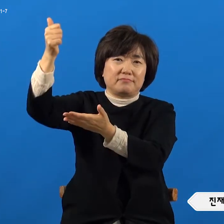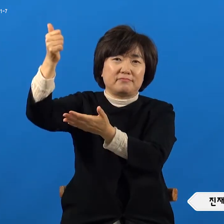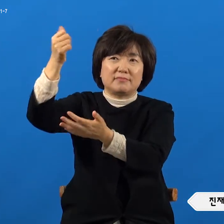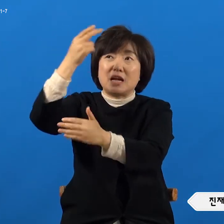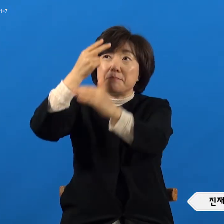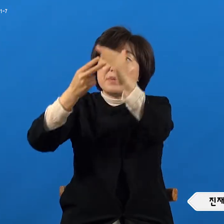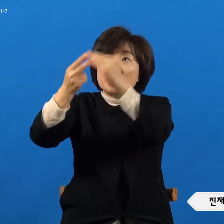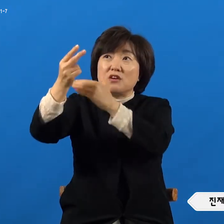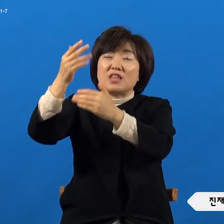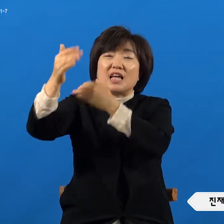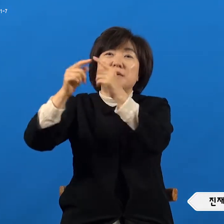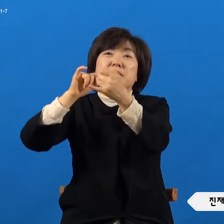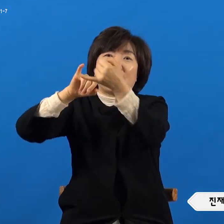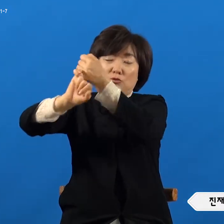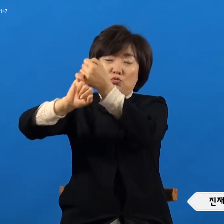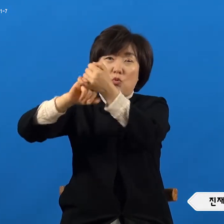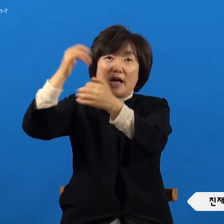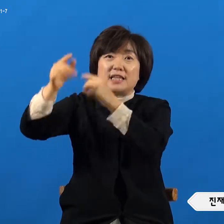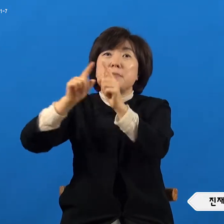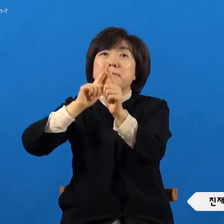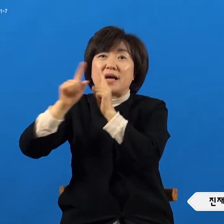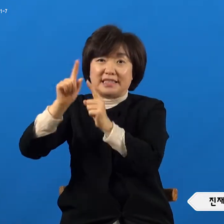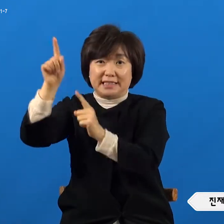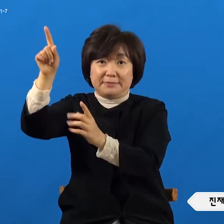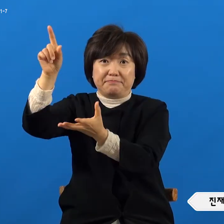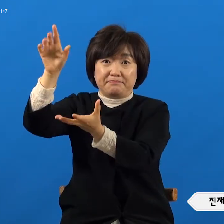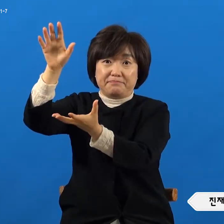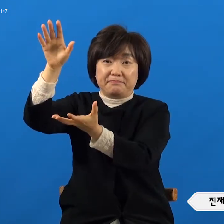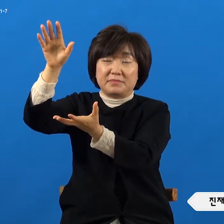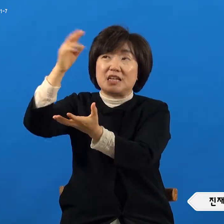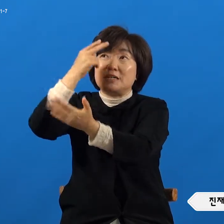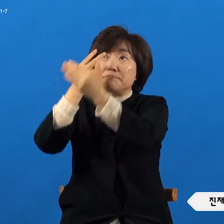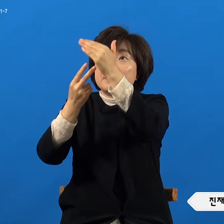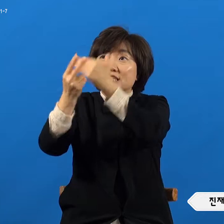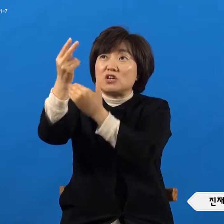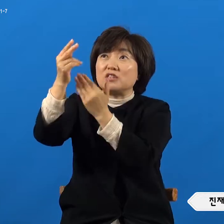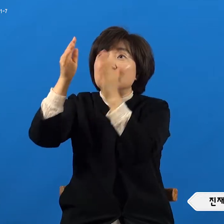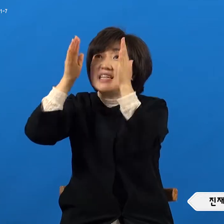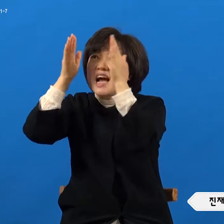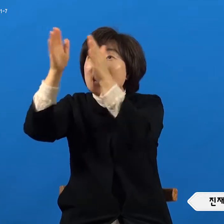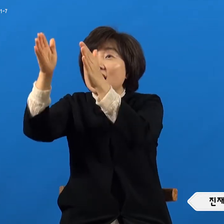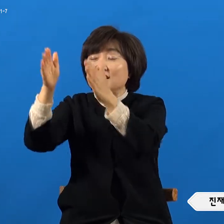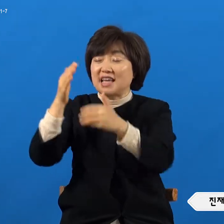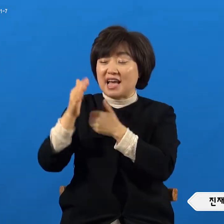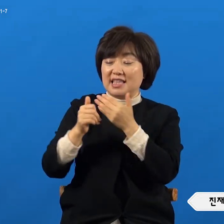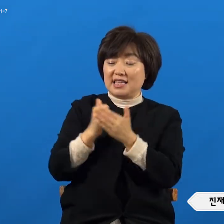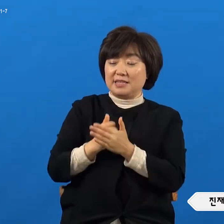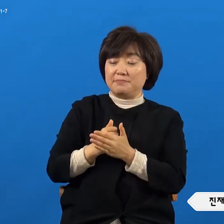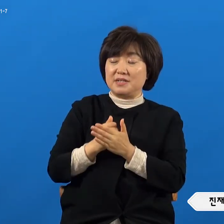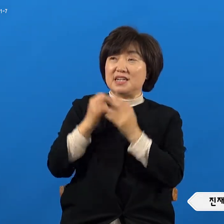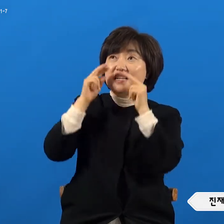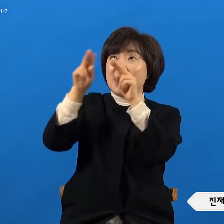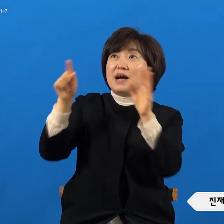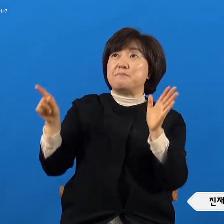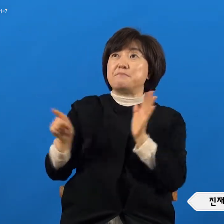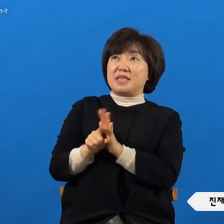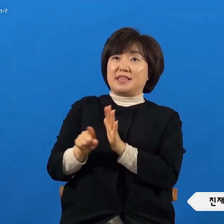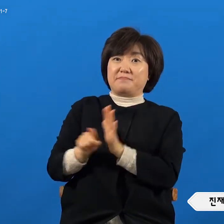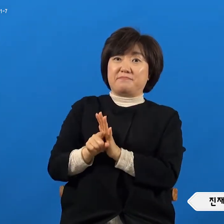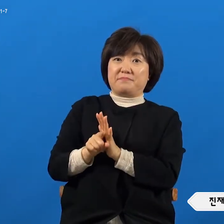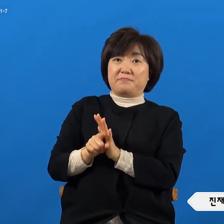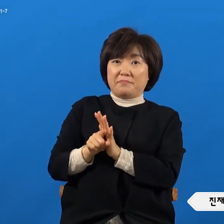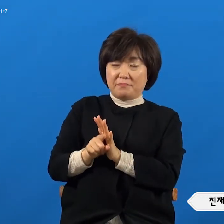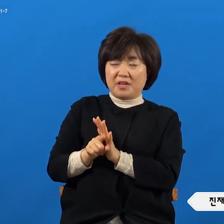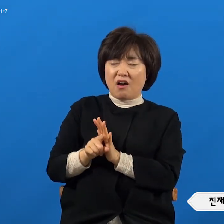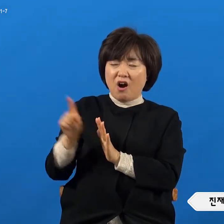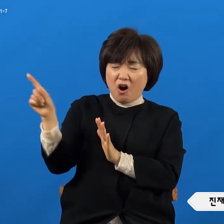하나님의 약속이고 하나님의 말씀이라면 그 비전을 향한 하나님에 대한 믿음이 우리로 하여금